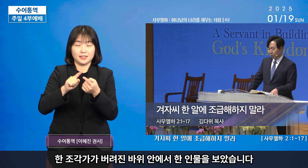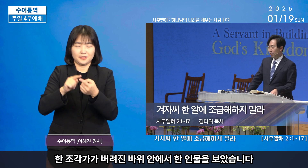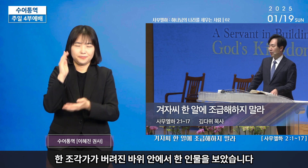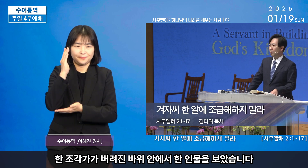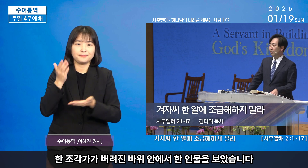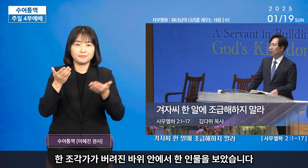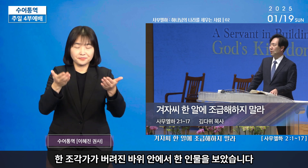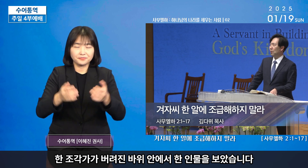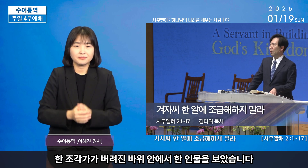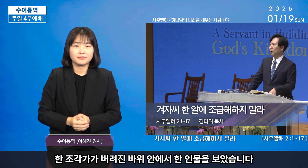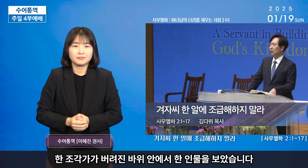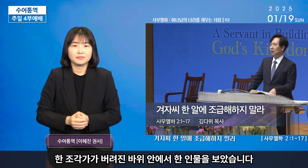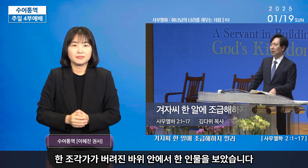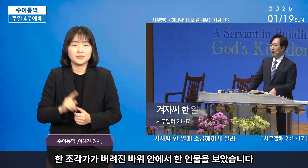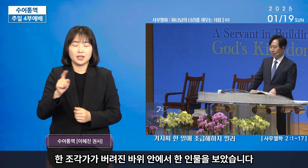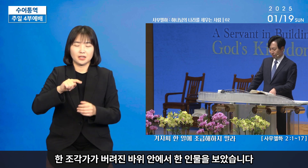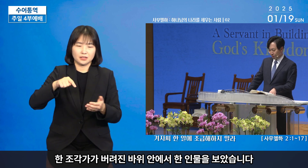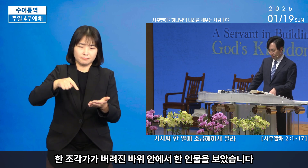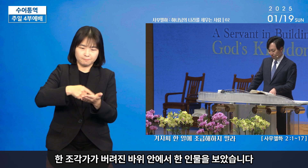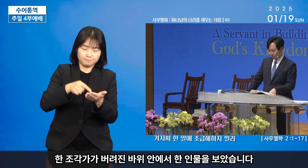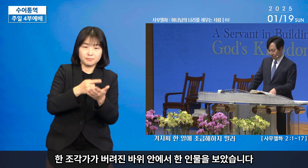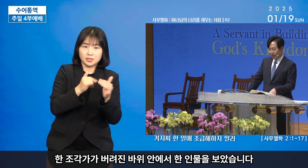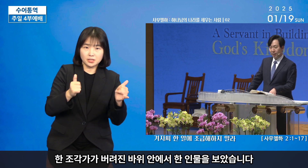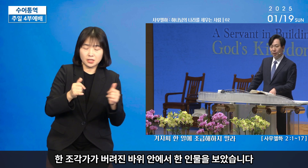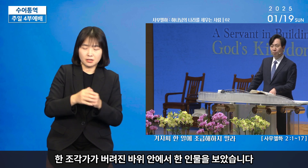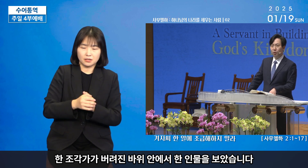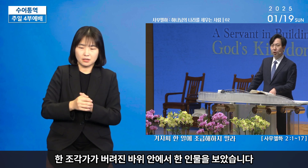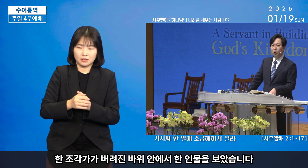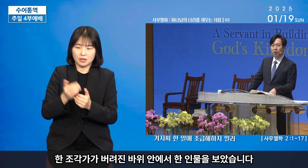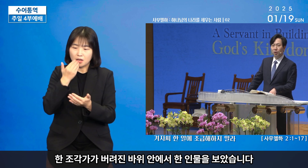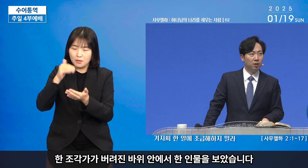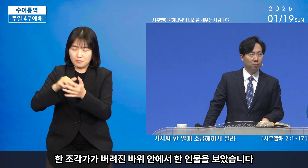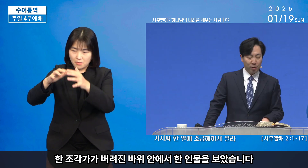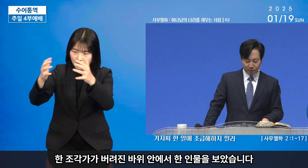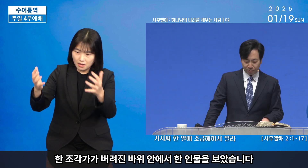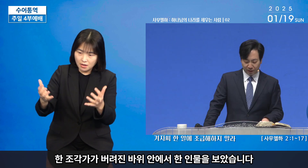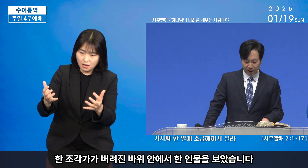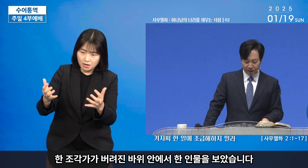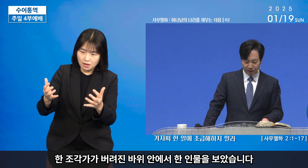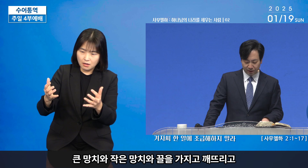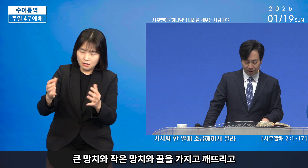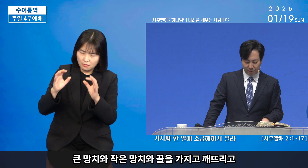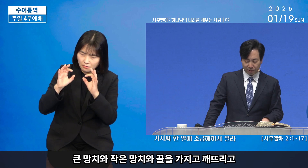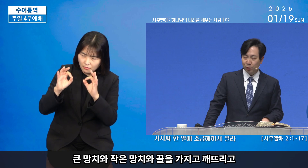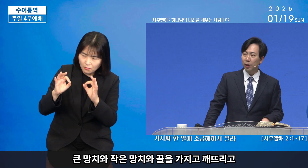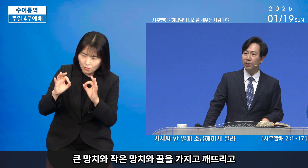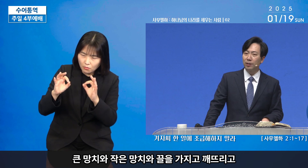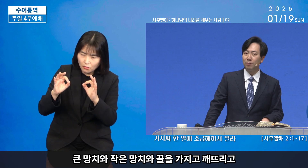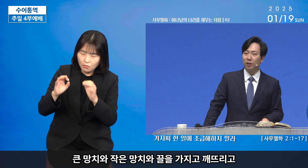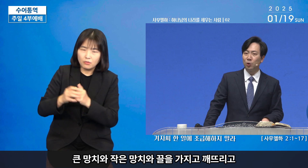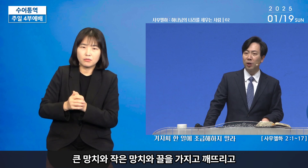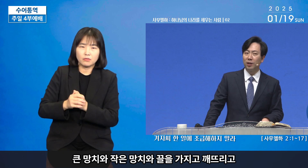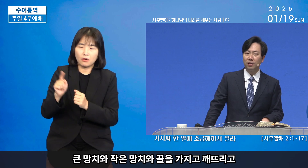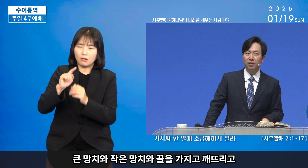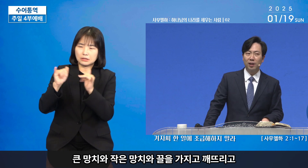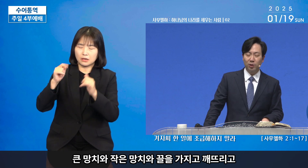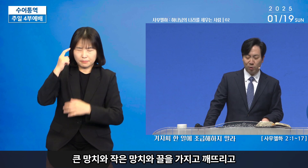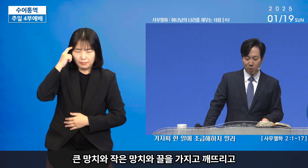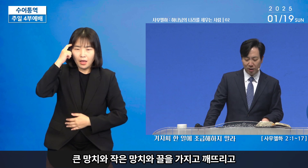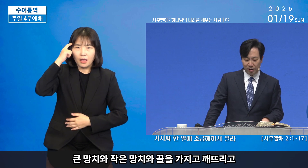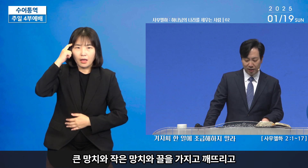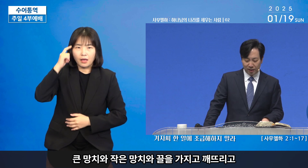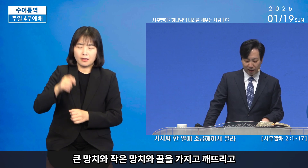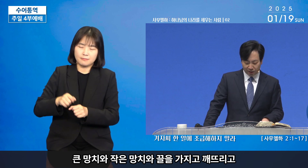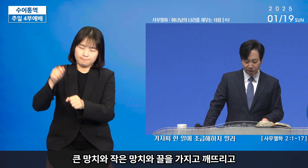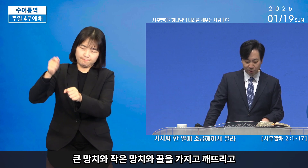한 조각가가 버려진 바위 안에서 한 인물을 보았습니다. 큰 망치와 작은 망치와 끌을